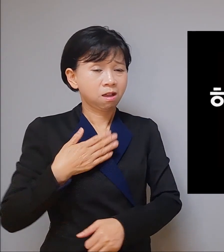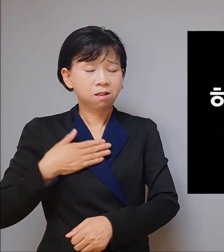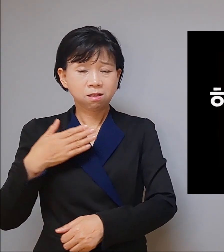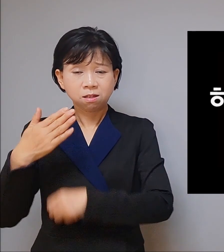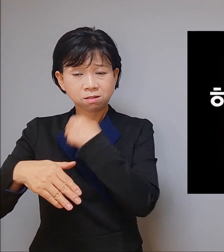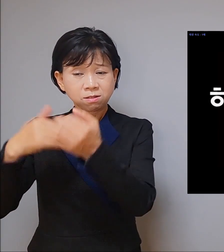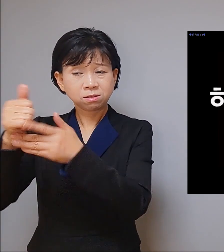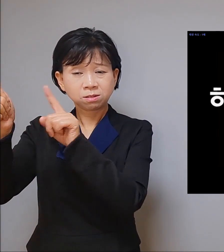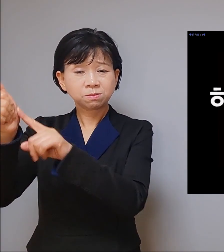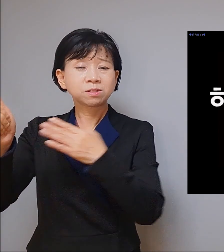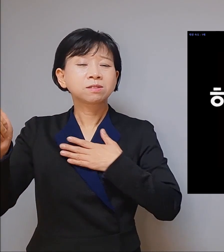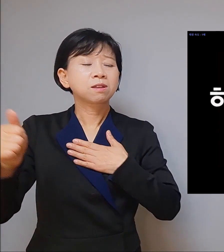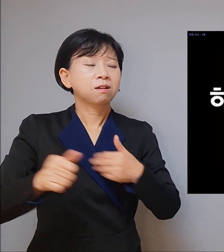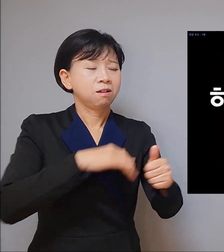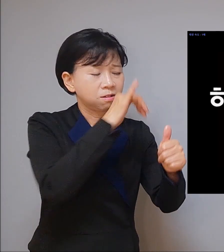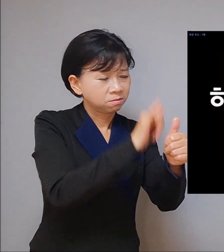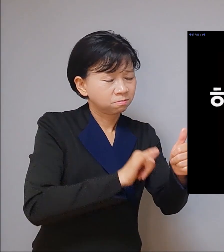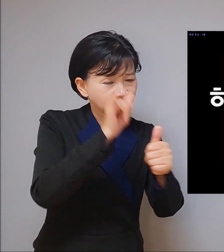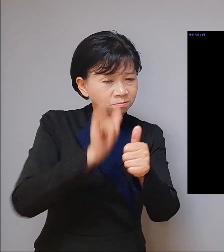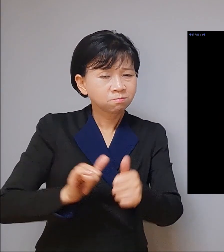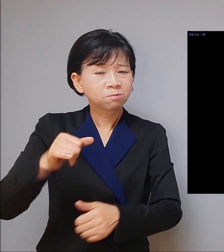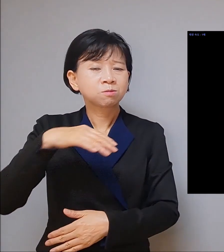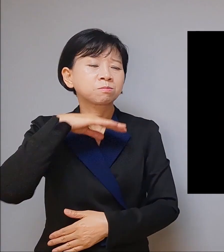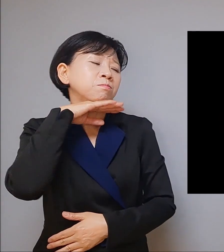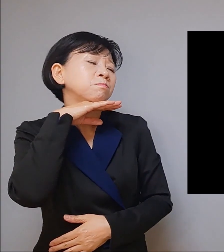섬김을 기다리고 계십니다.